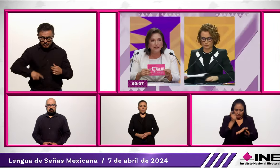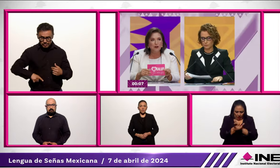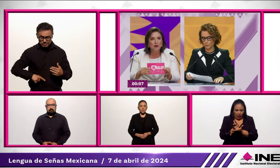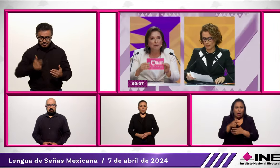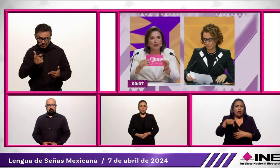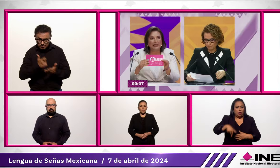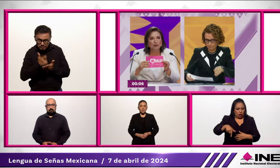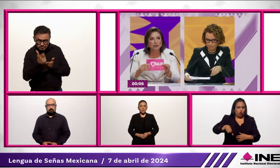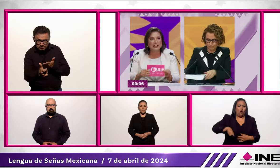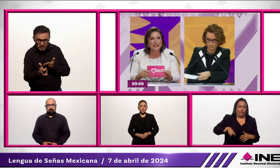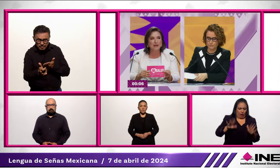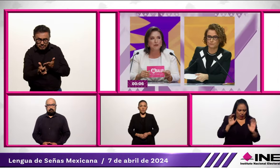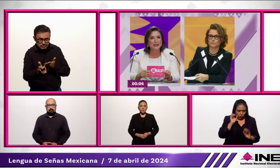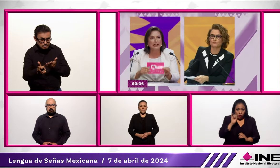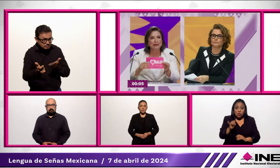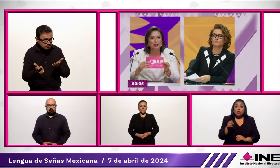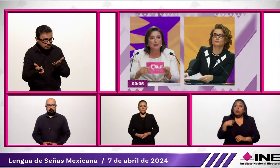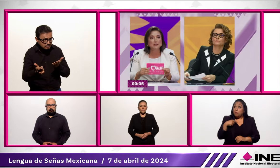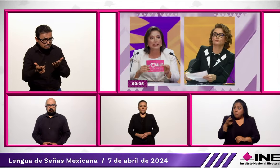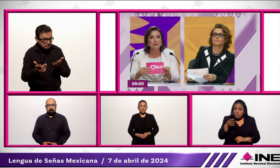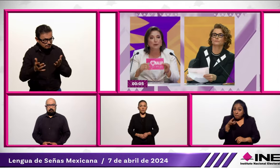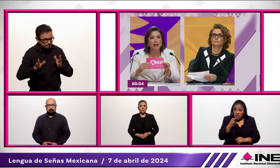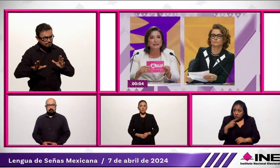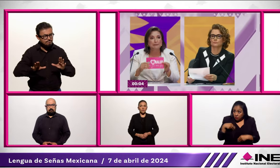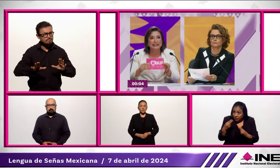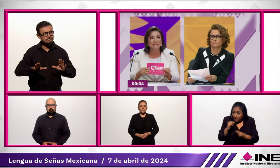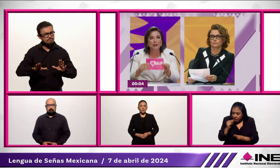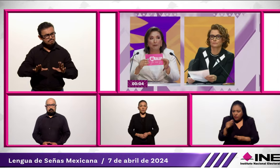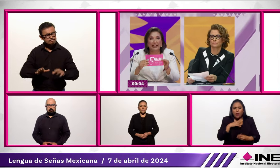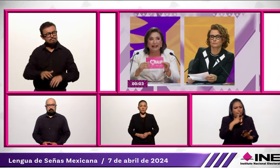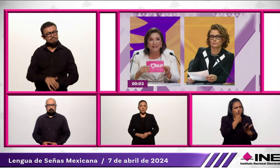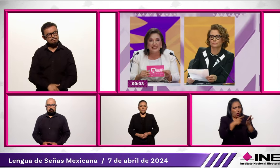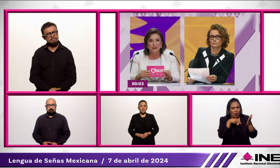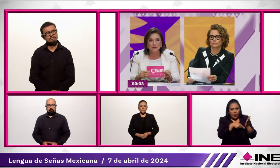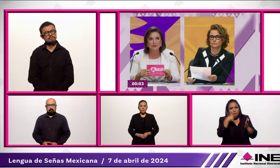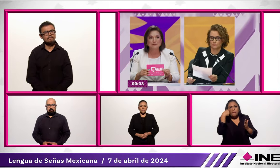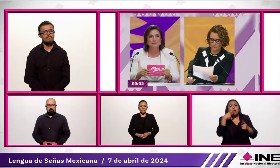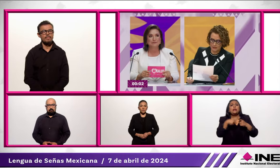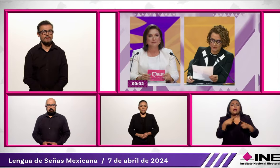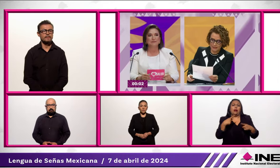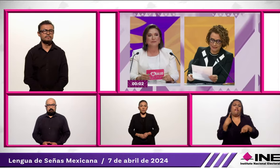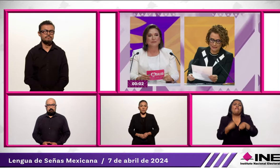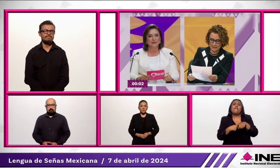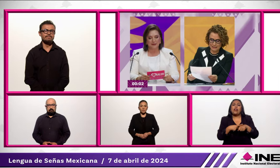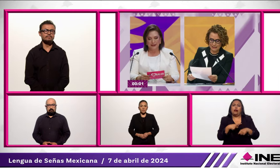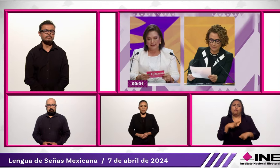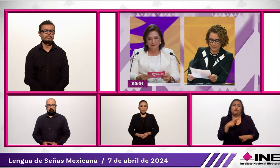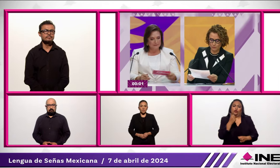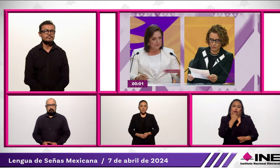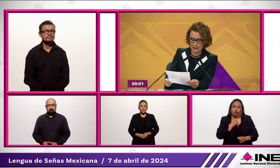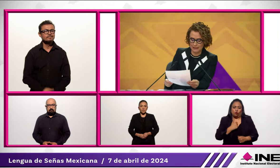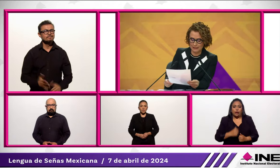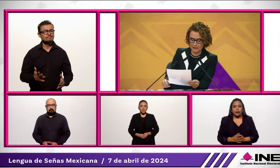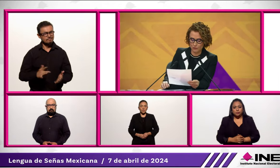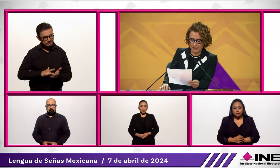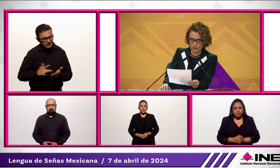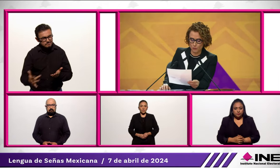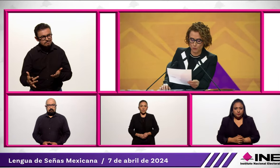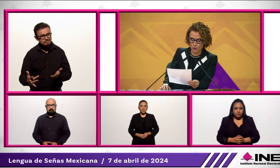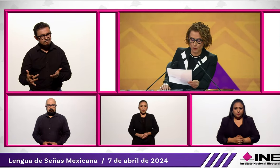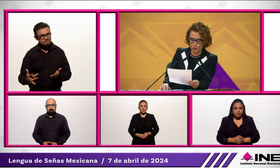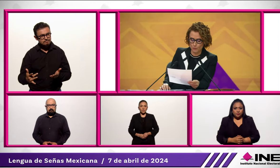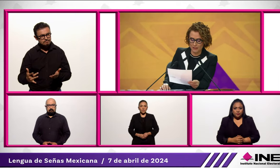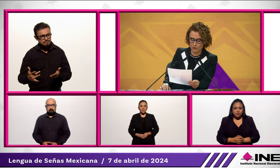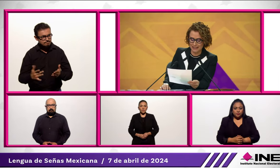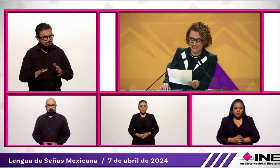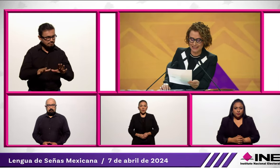el erario, bueno, porque no te entregaron tu medicamento y vamos a tener un programa específico para diabéticos. Gracias. La pregunta de la zona